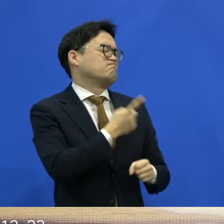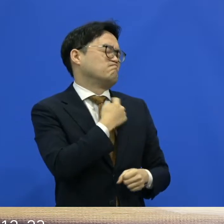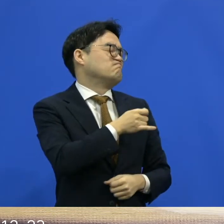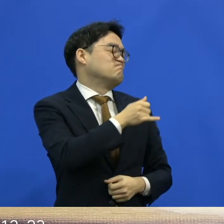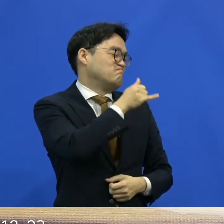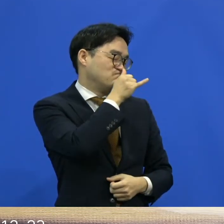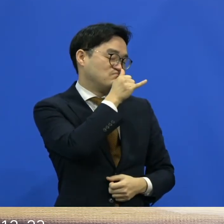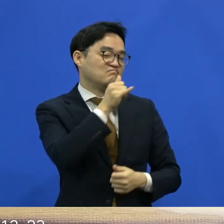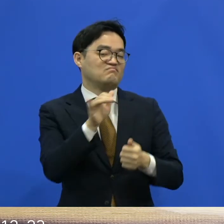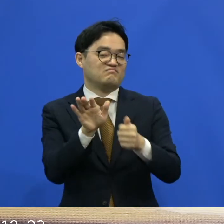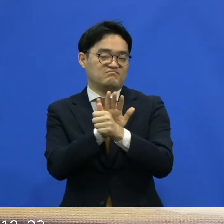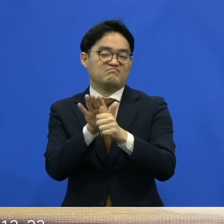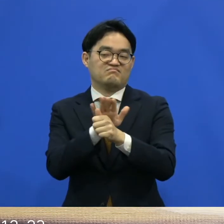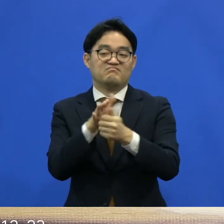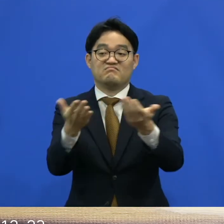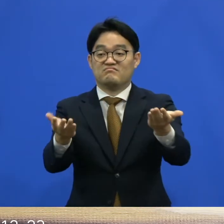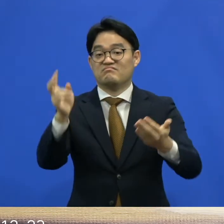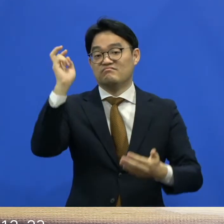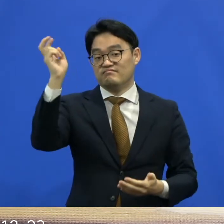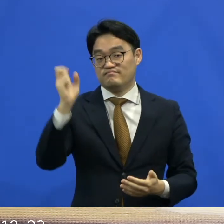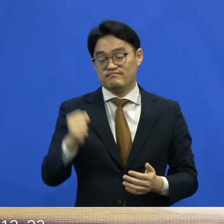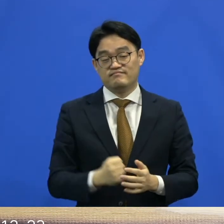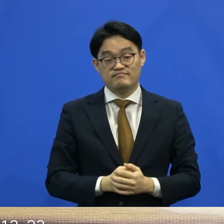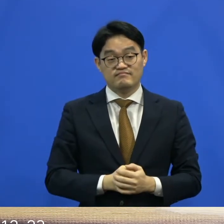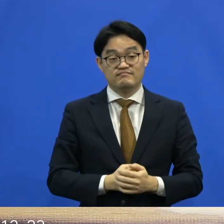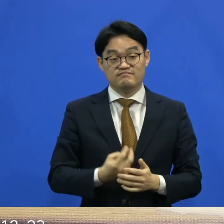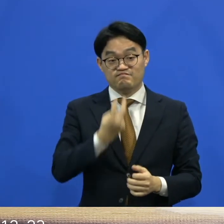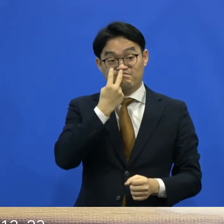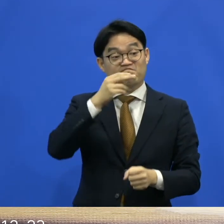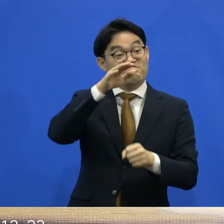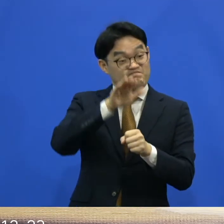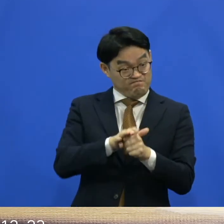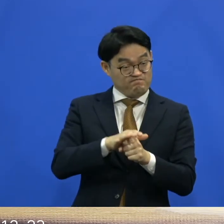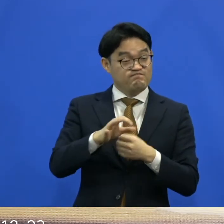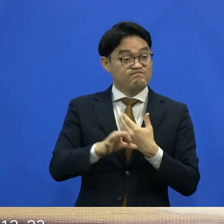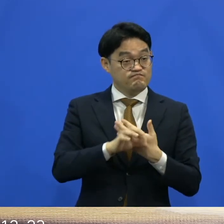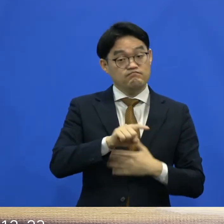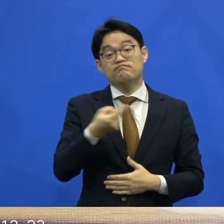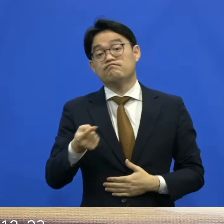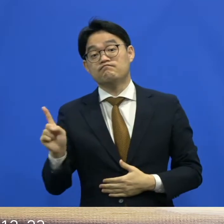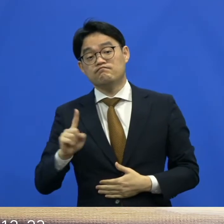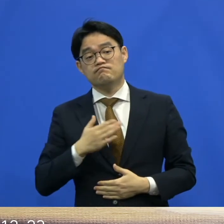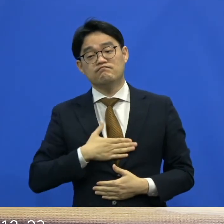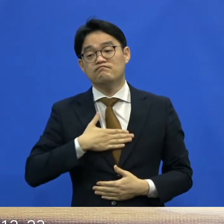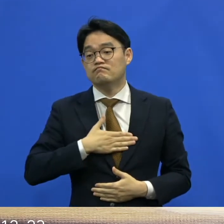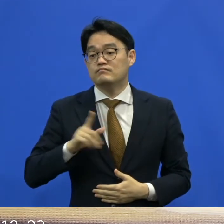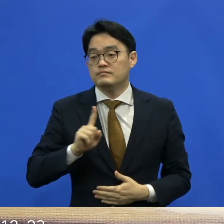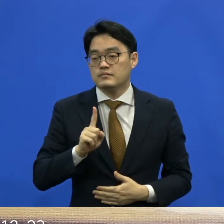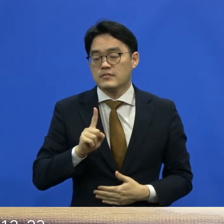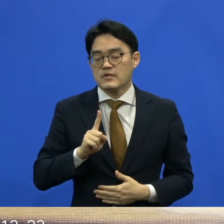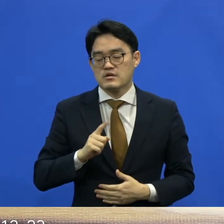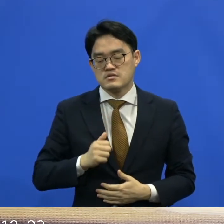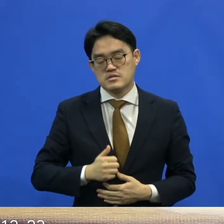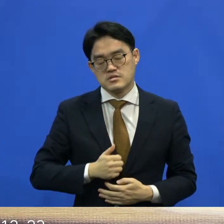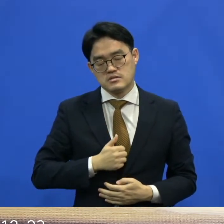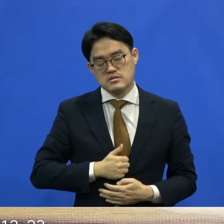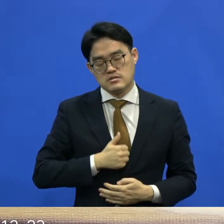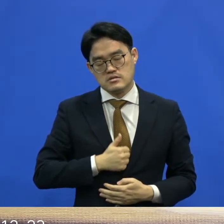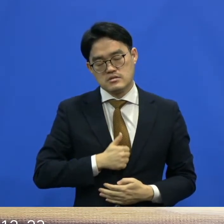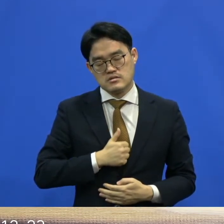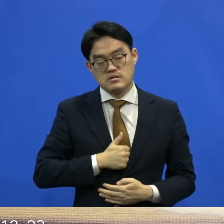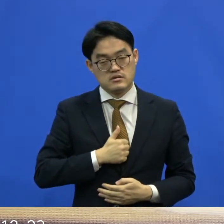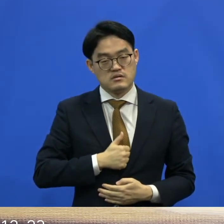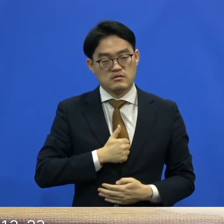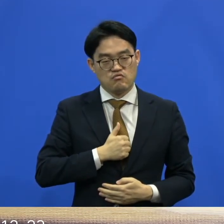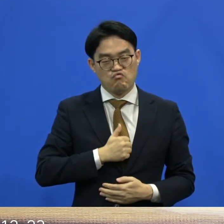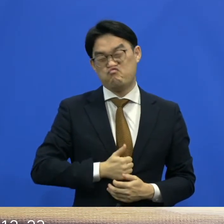여러분 억울한 일을 당하면 주로 어떤 반응이나 합니까? 분노죠. 분노. 이게 화병이 걸리는 겁니다. 화병.